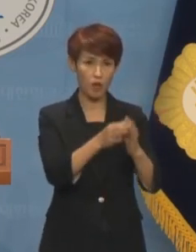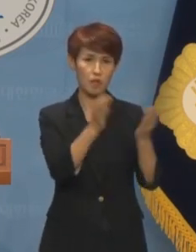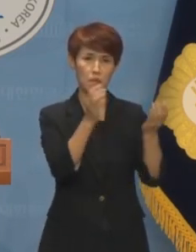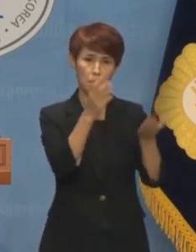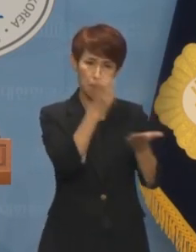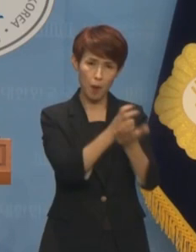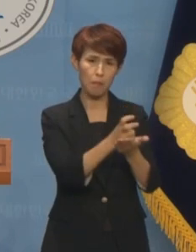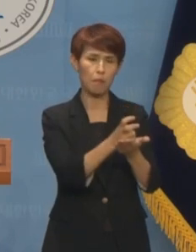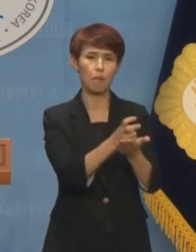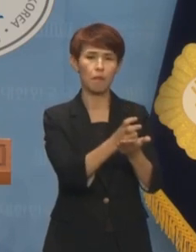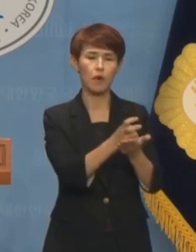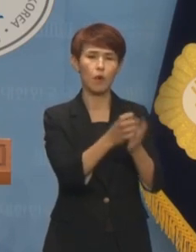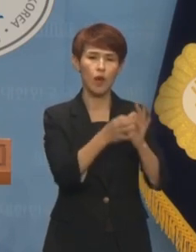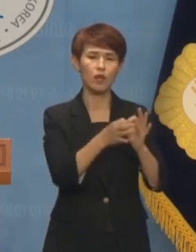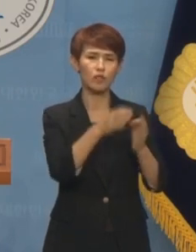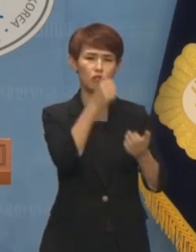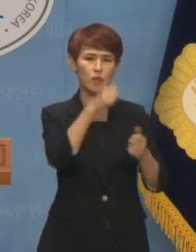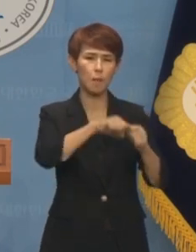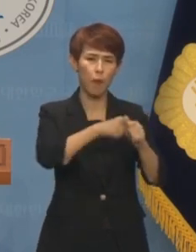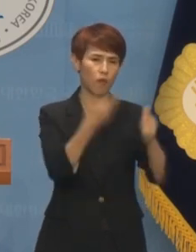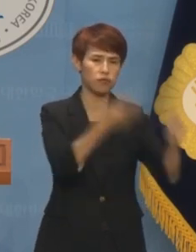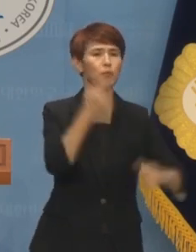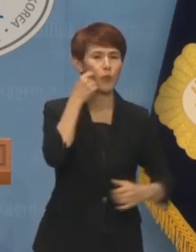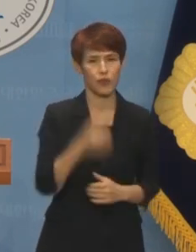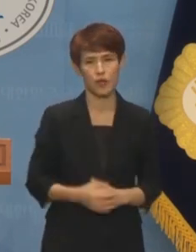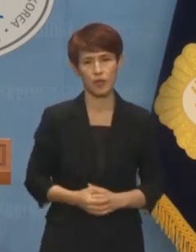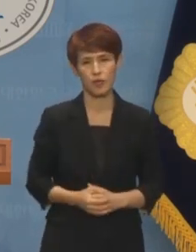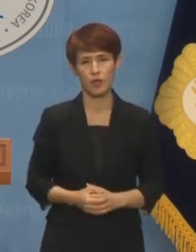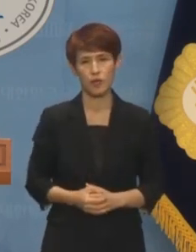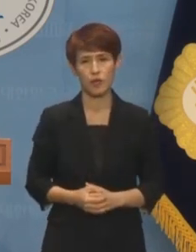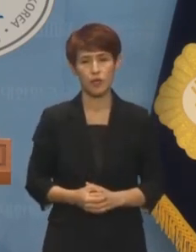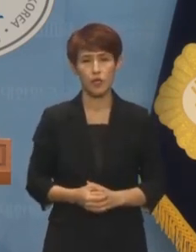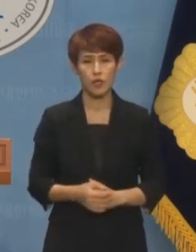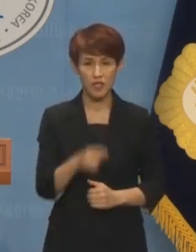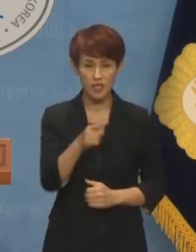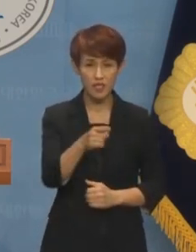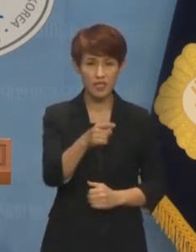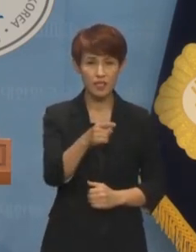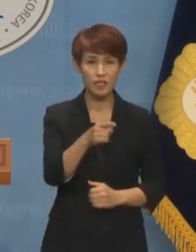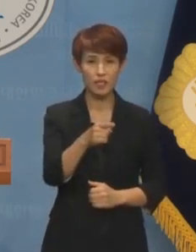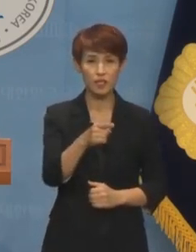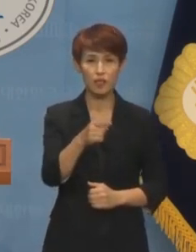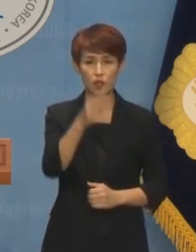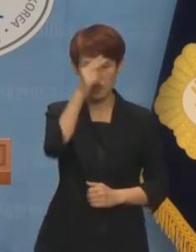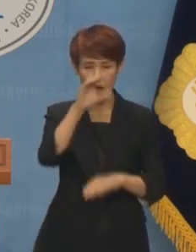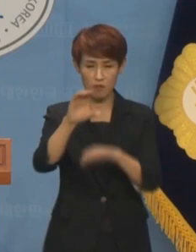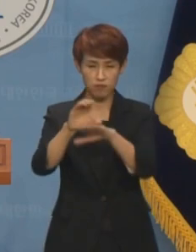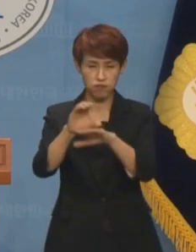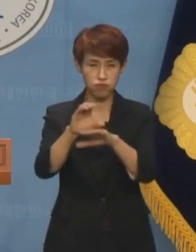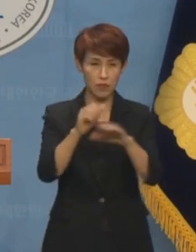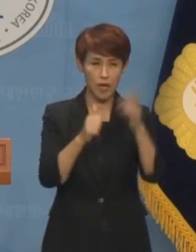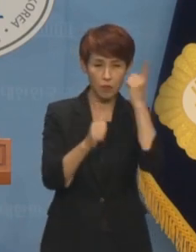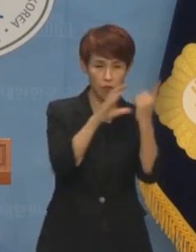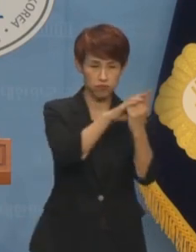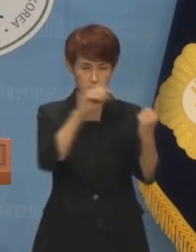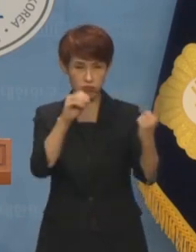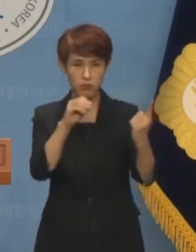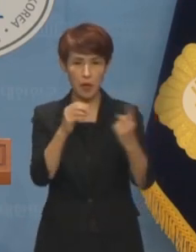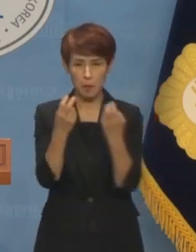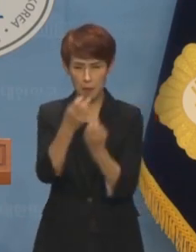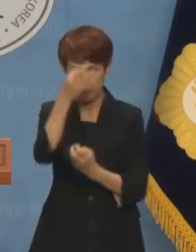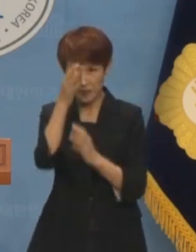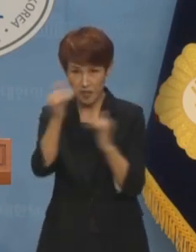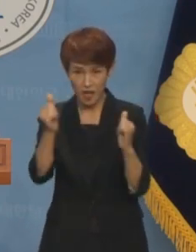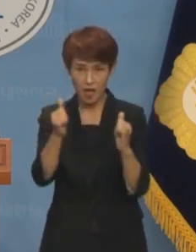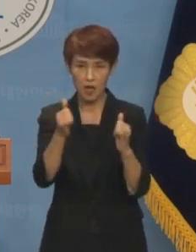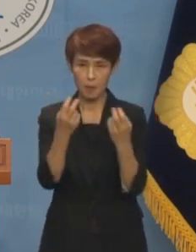결국 민간인 불법 사찰 도구 디넷은 법 기술자들에게는 법망을 빠져나가는 도구가 된 것입니다.